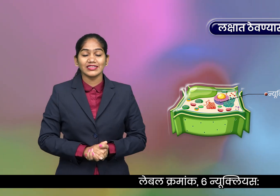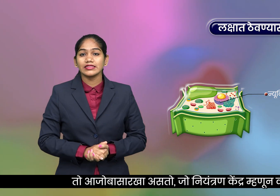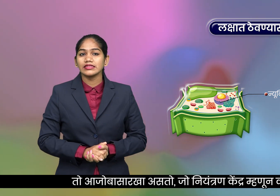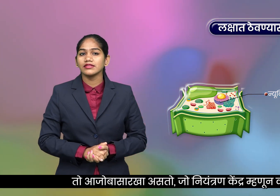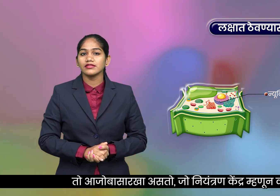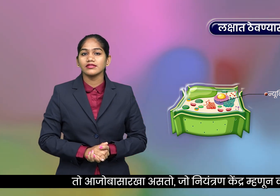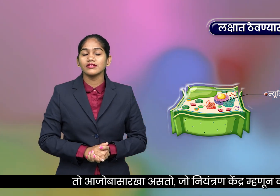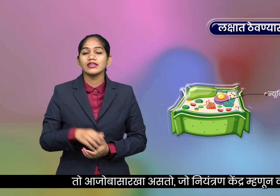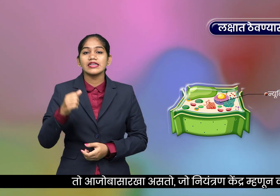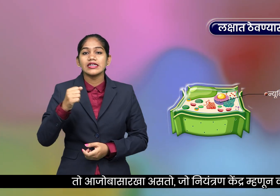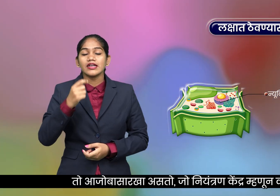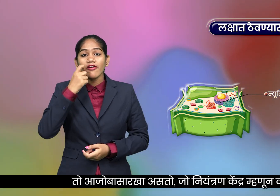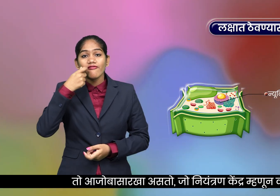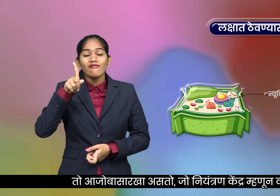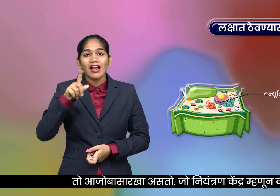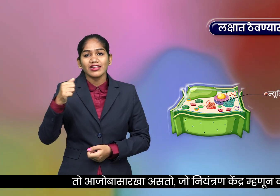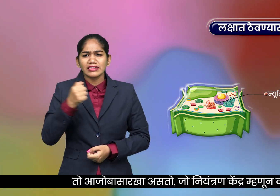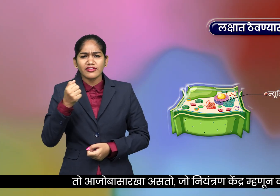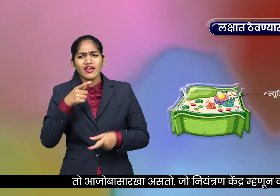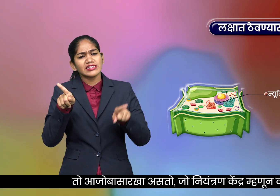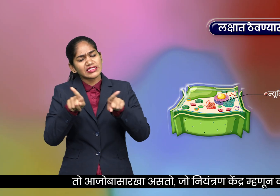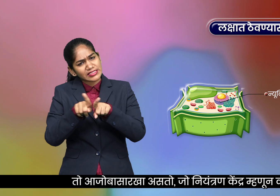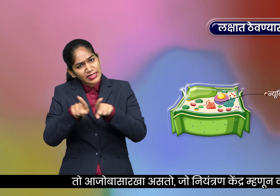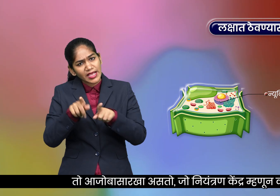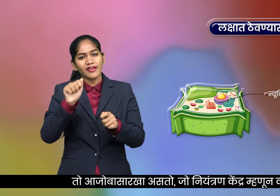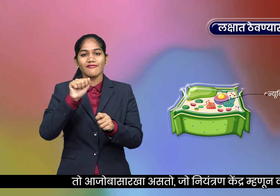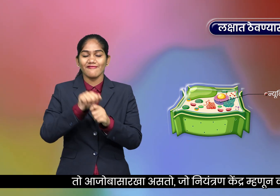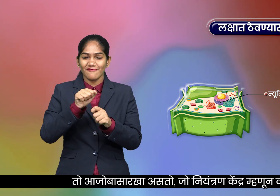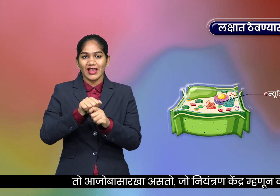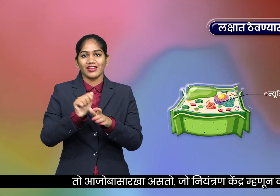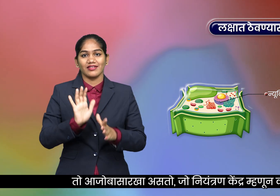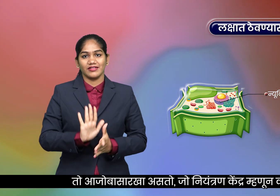तो आजोबासारखा असतो जो नियंत्रण केंद्र म्हणून काम करतो.